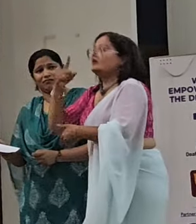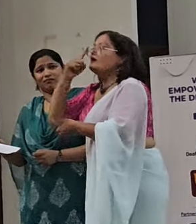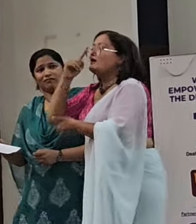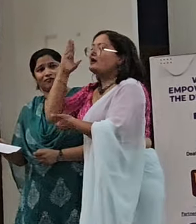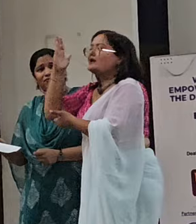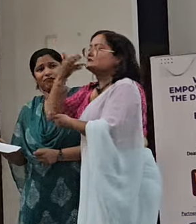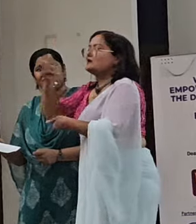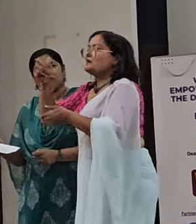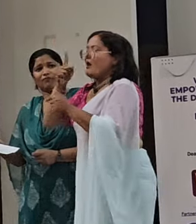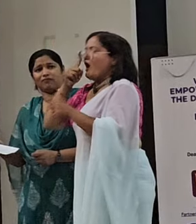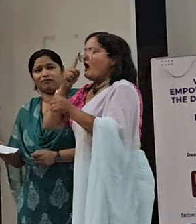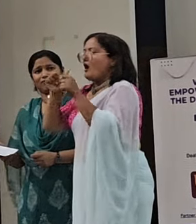तक एक यहाँ पे